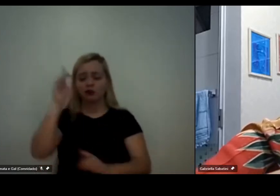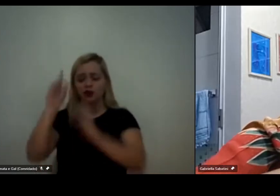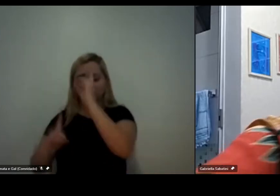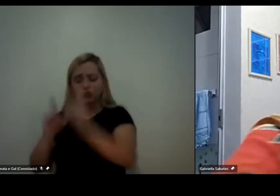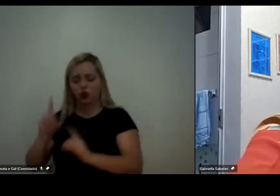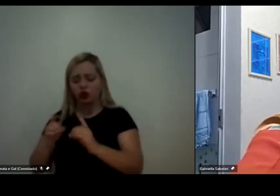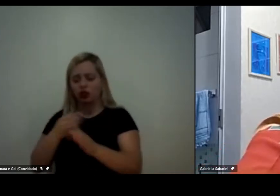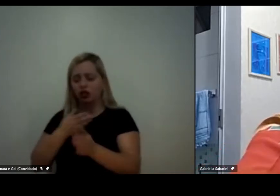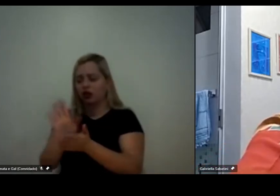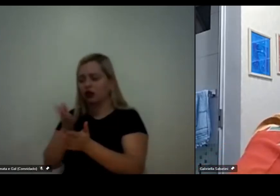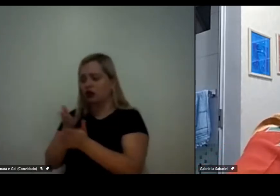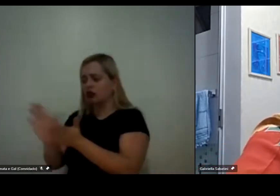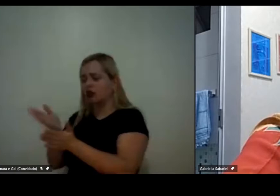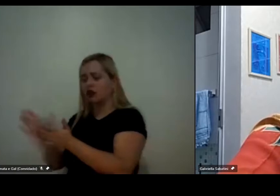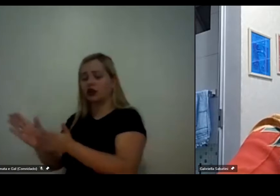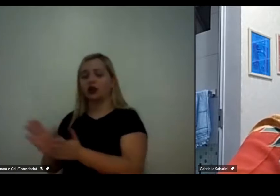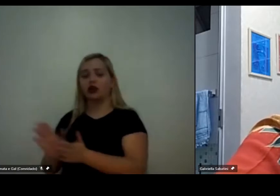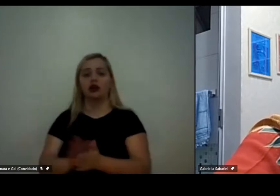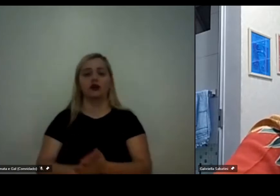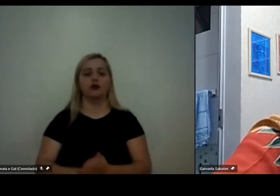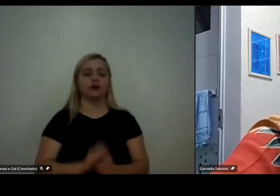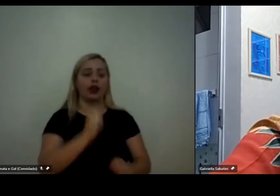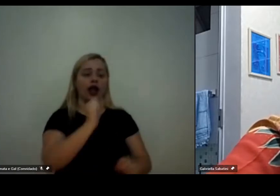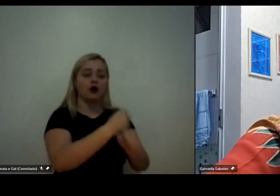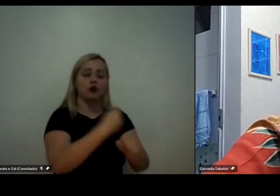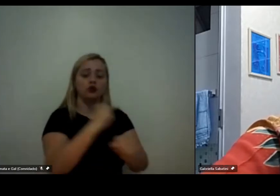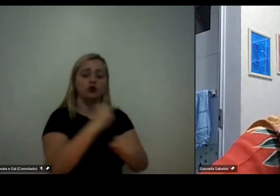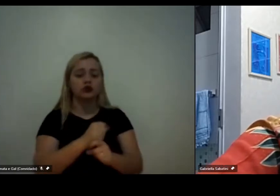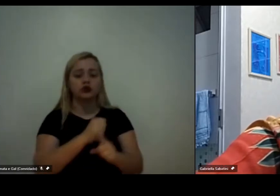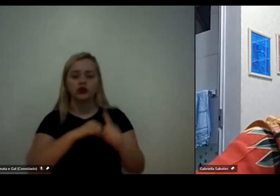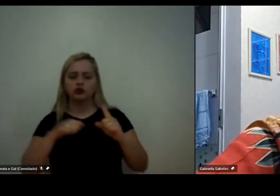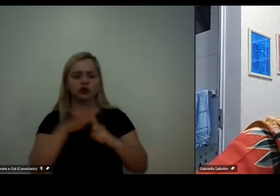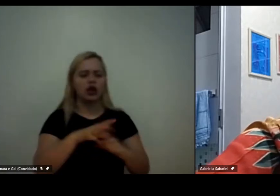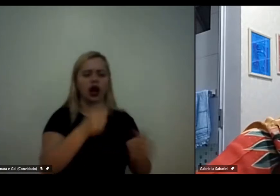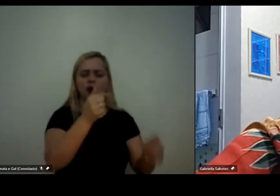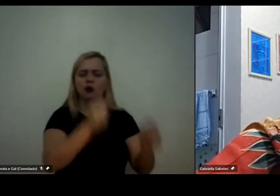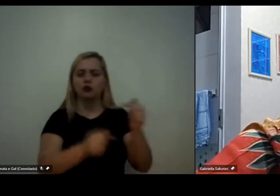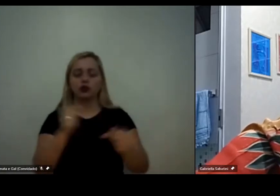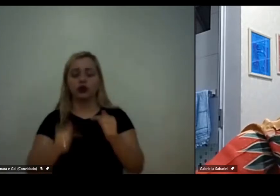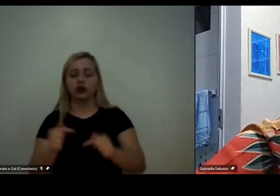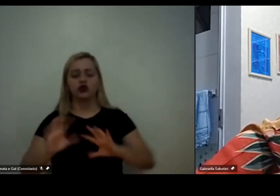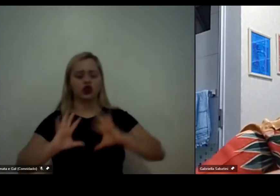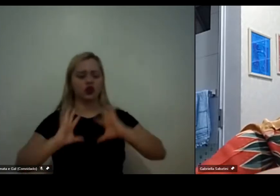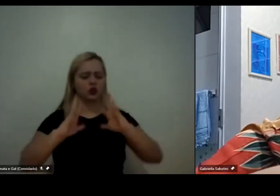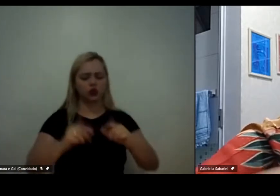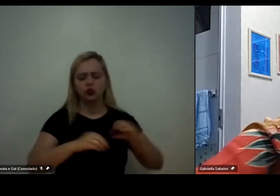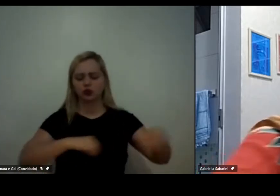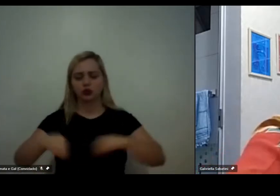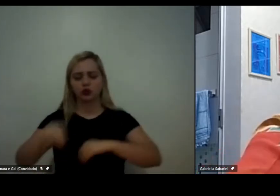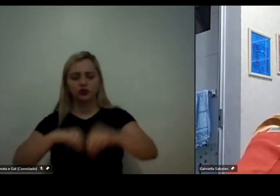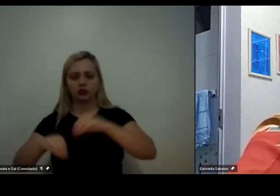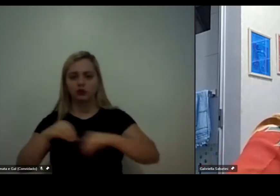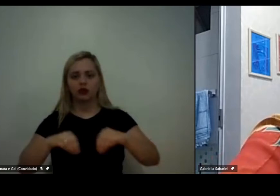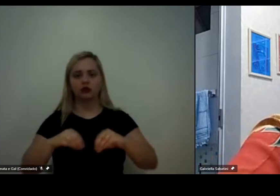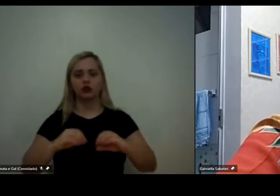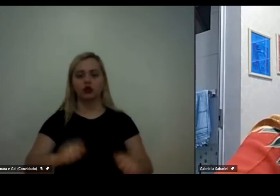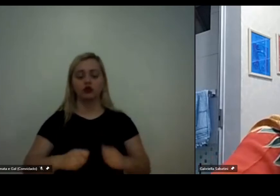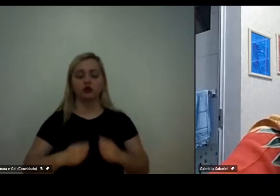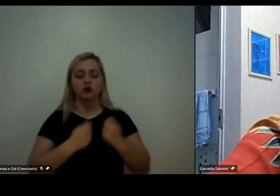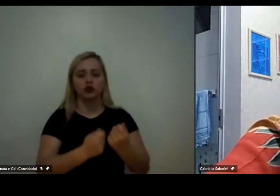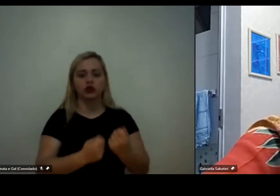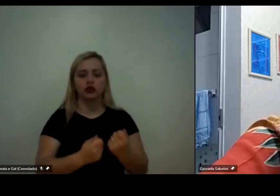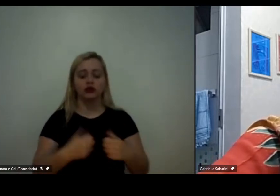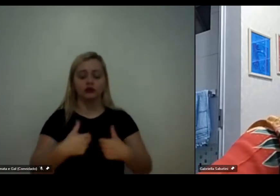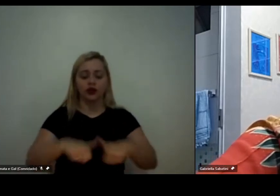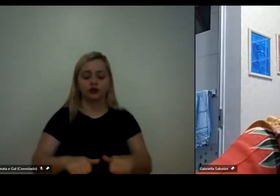excluídos, complexificando as construções sociais, políticas e os movimentos de poder que giram em torno da